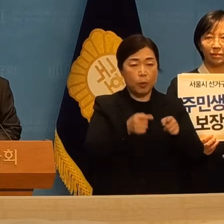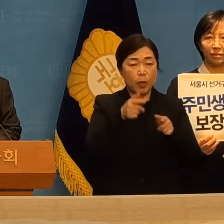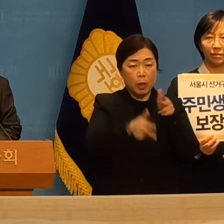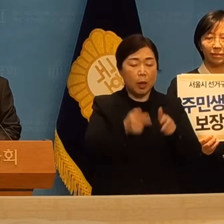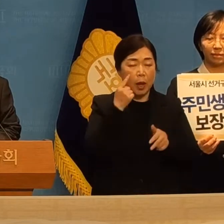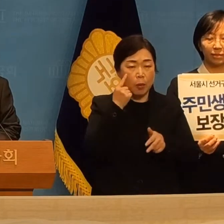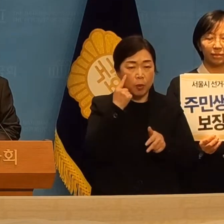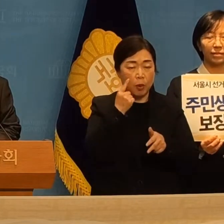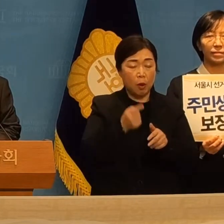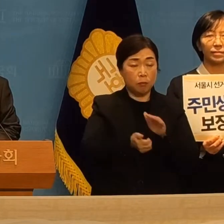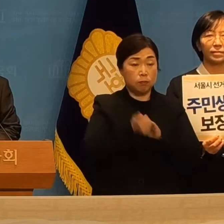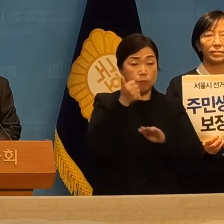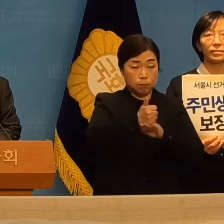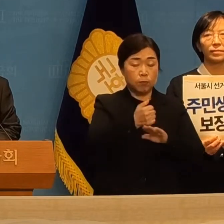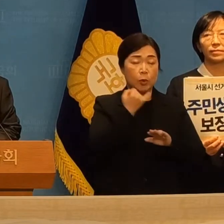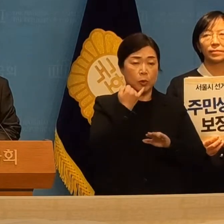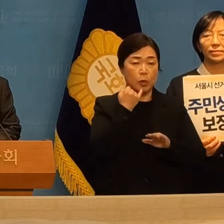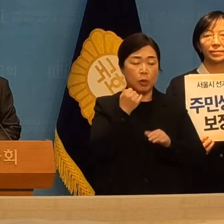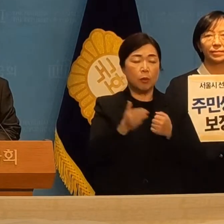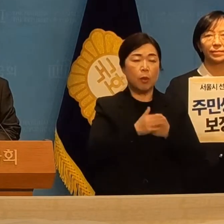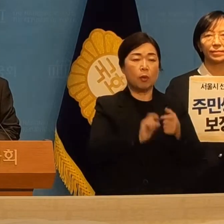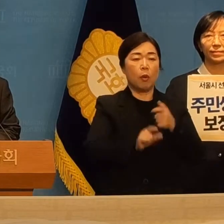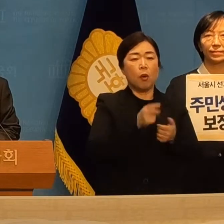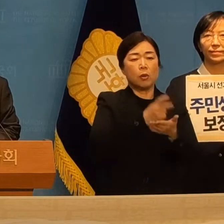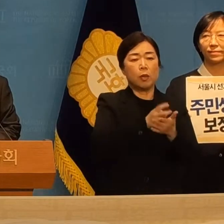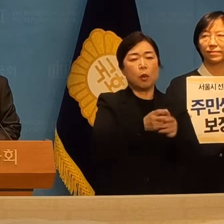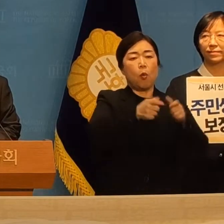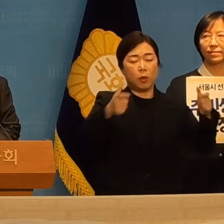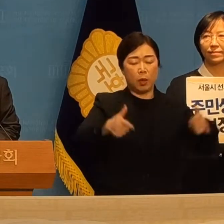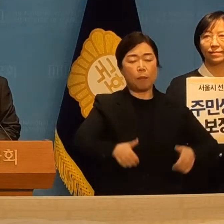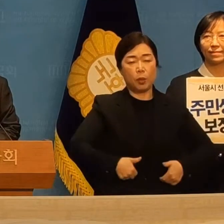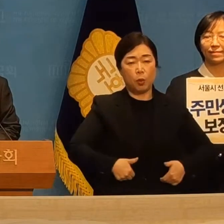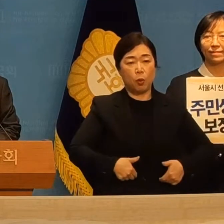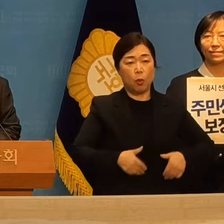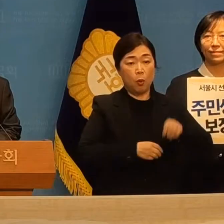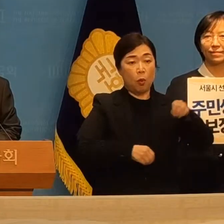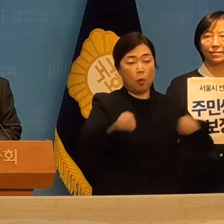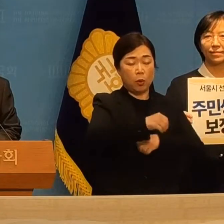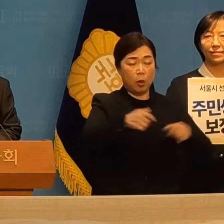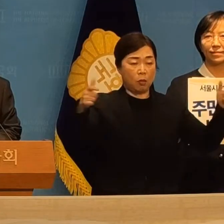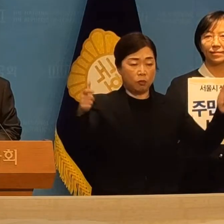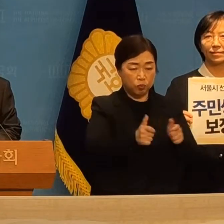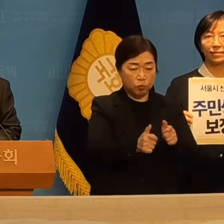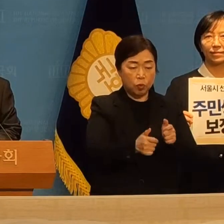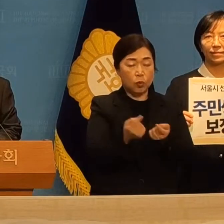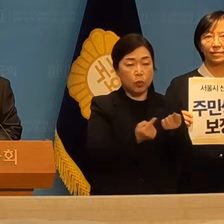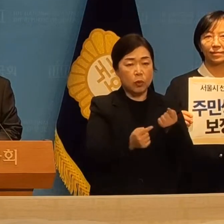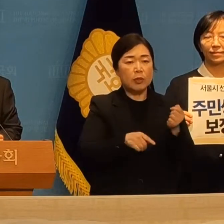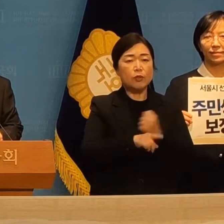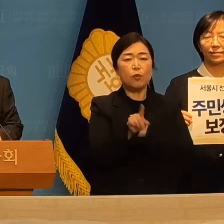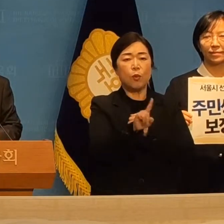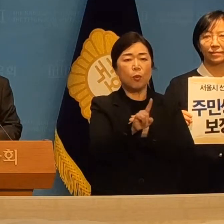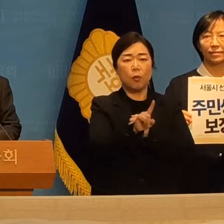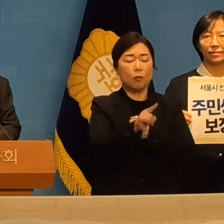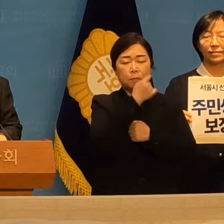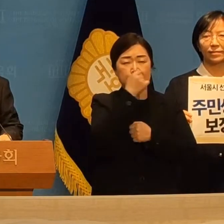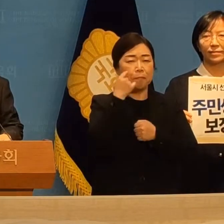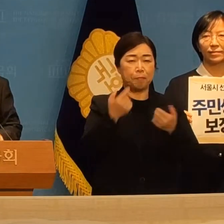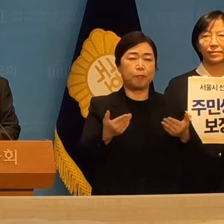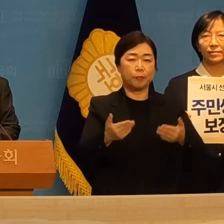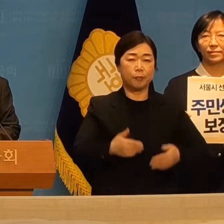바탕으로 제도 유지 및 확대를 논의한 것이 맞지 오히려 퇴행하는 조정은 어떠한 명분도 갖지 못합니다.